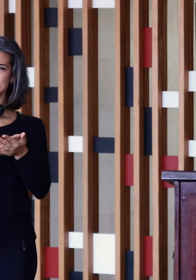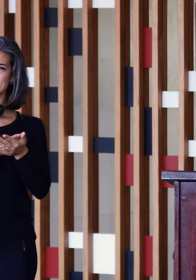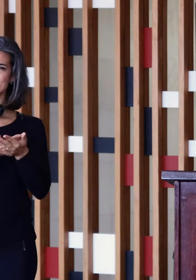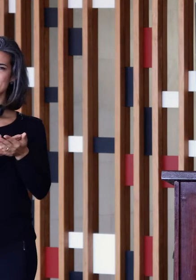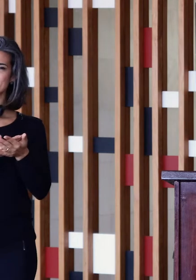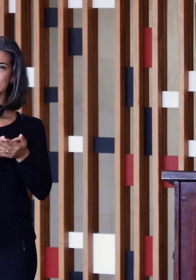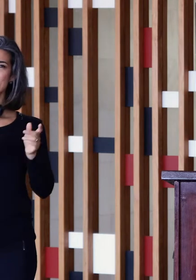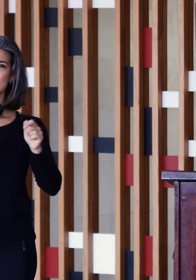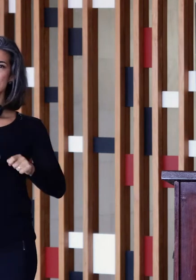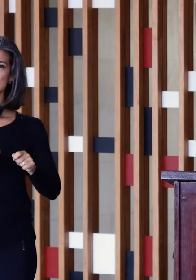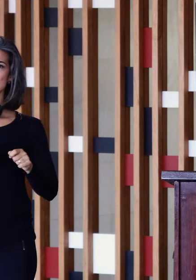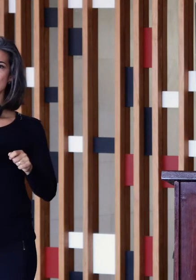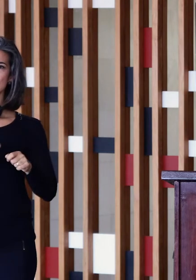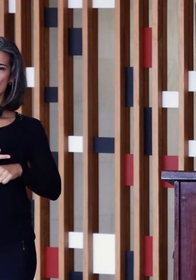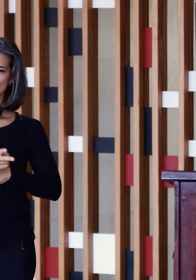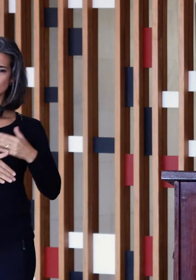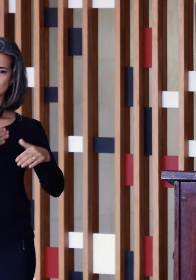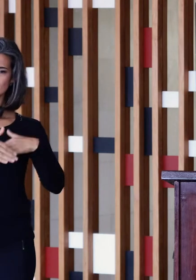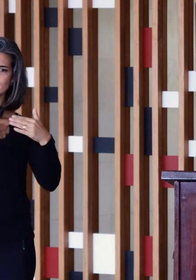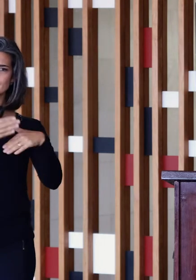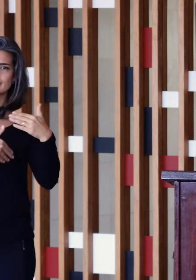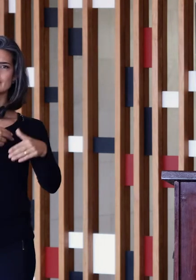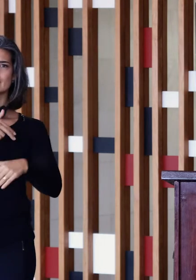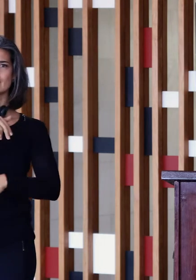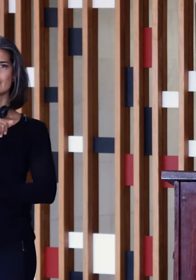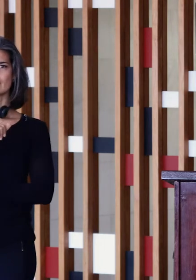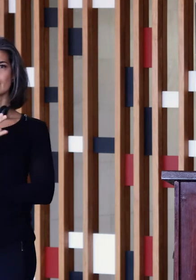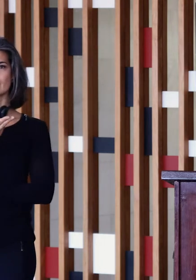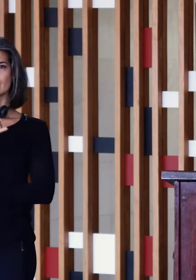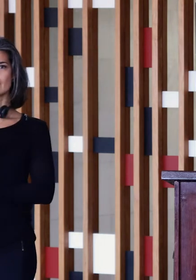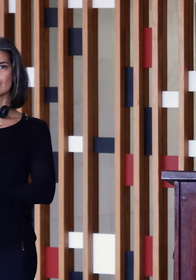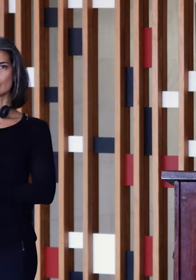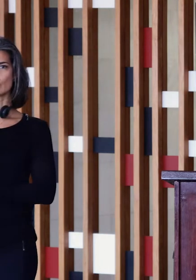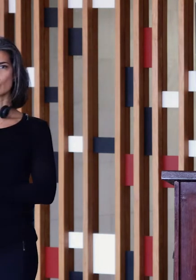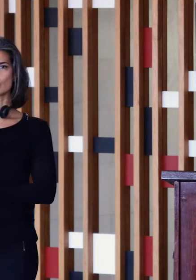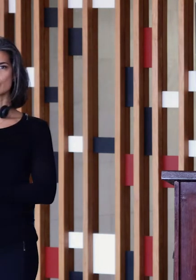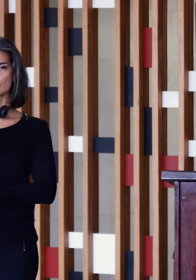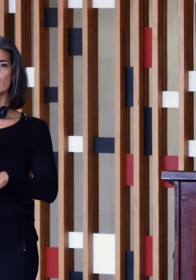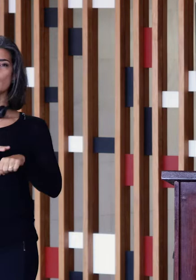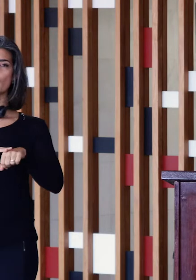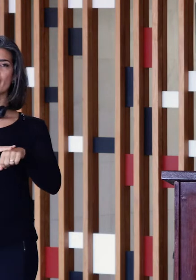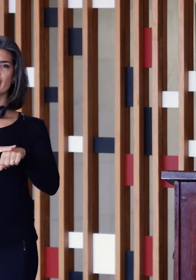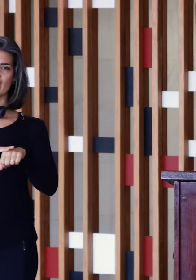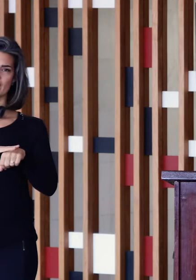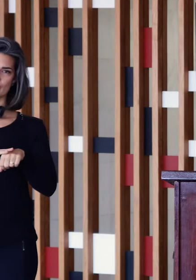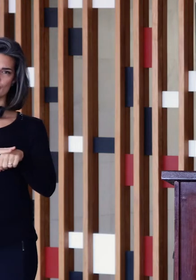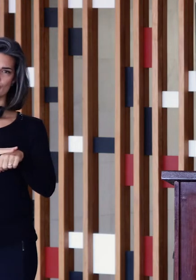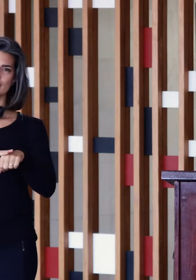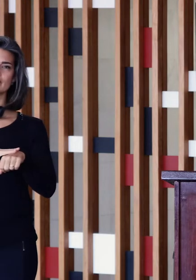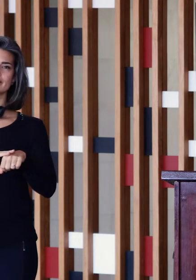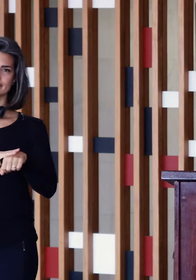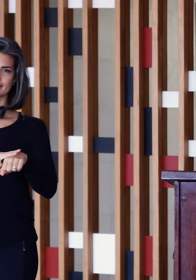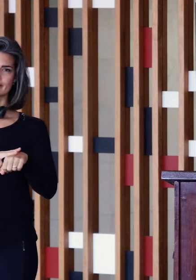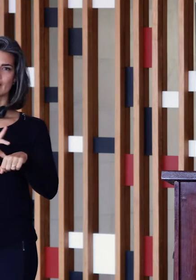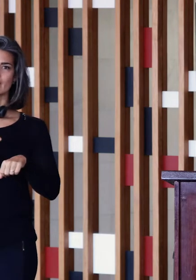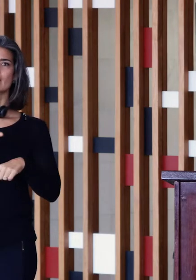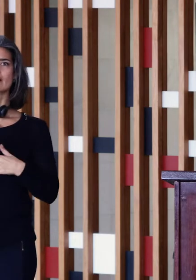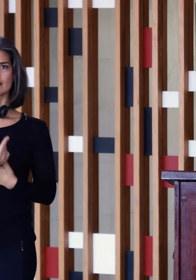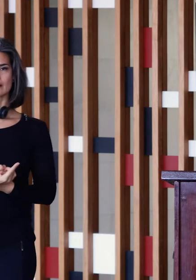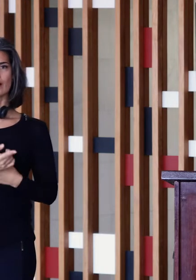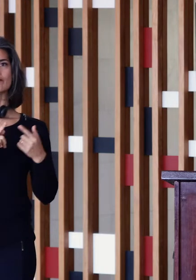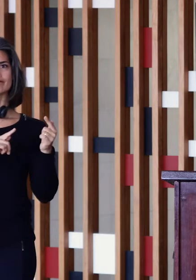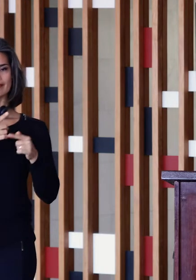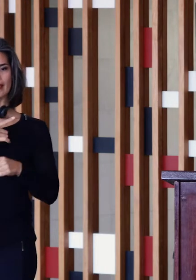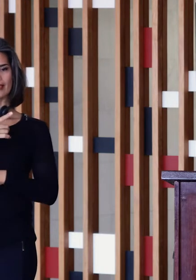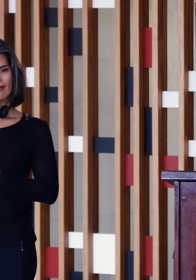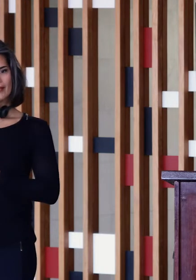para que possamos avançar na cooperação em hidrogênio verde. É um tema que, me dizia o ministro Alamán, causou bastante interesse na